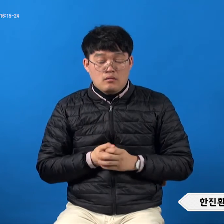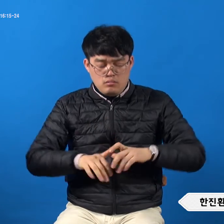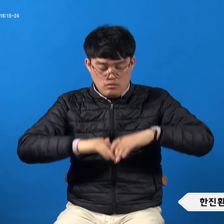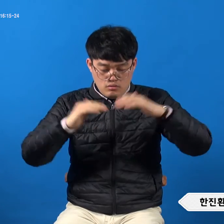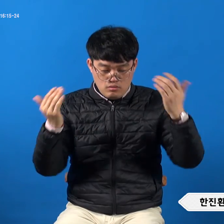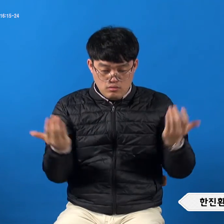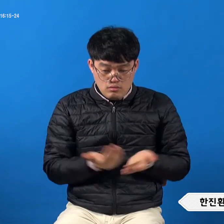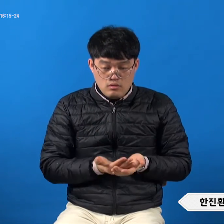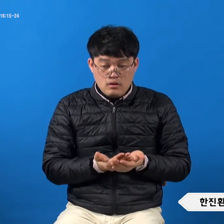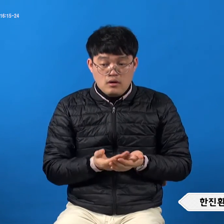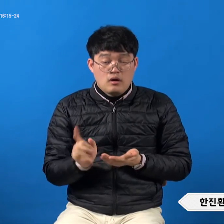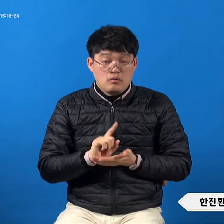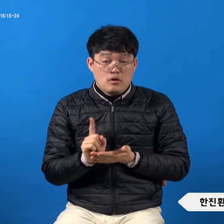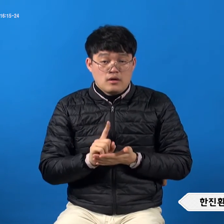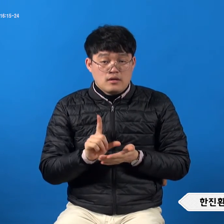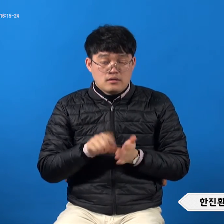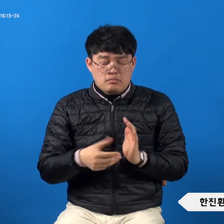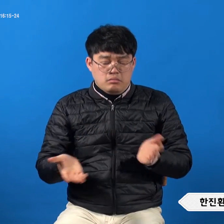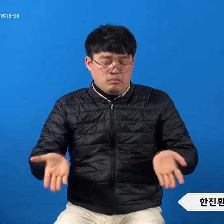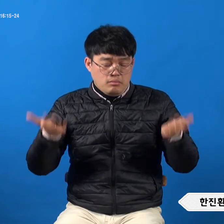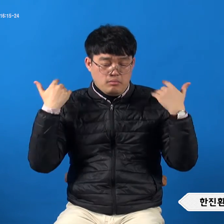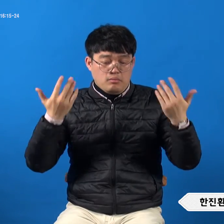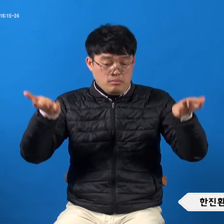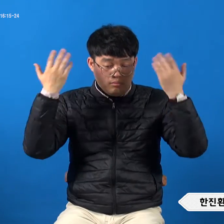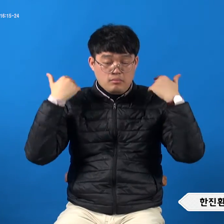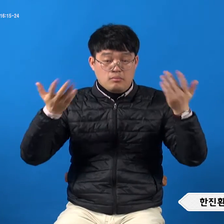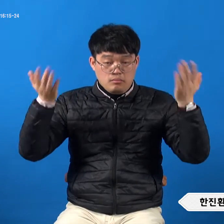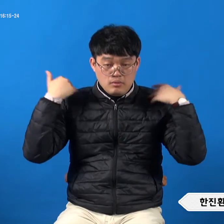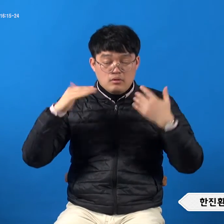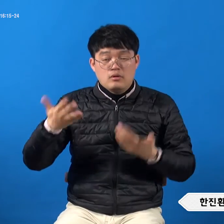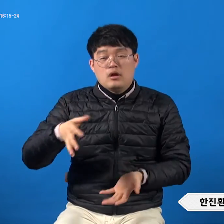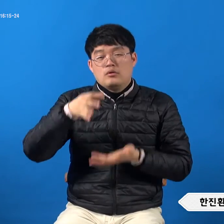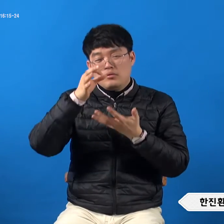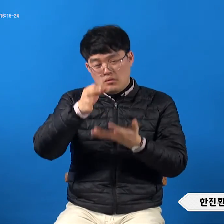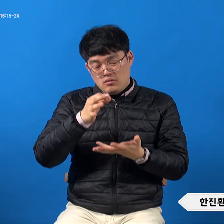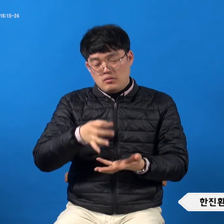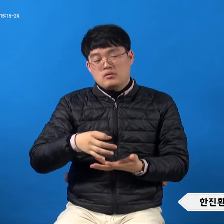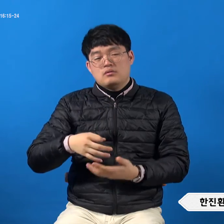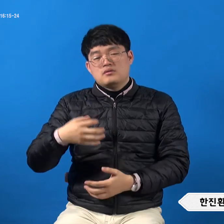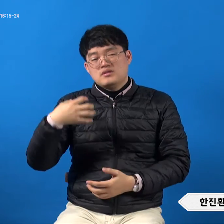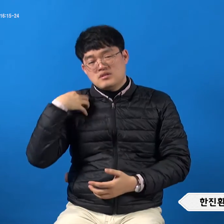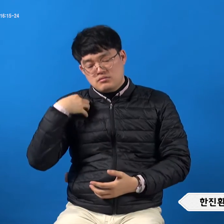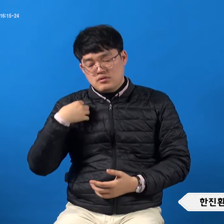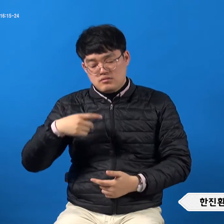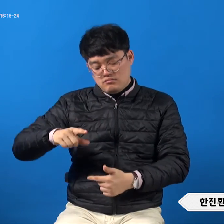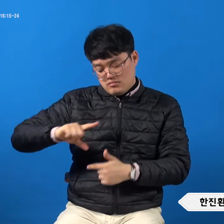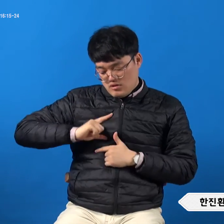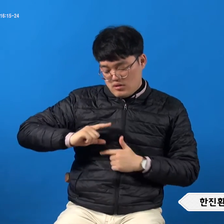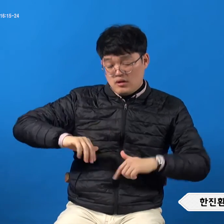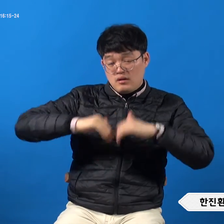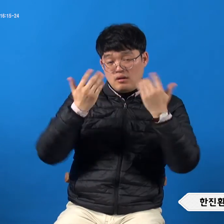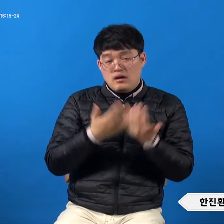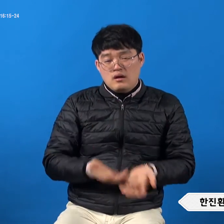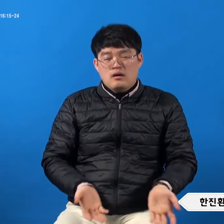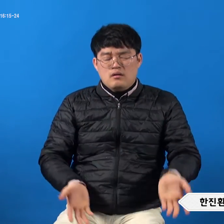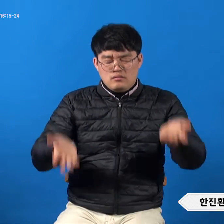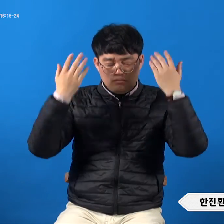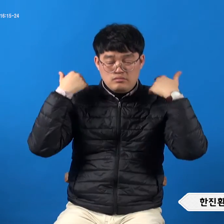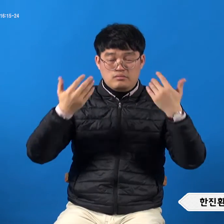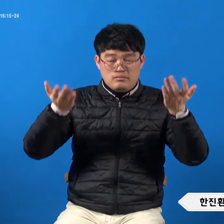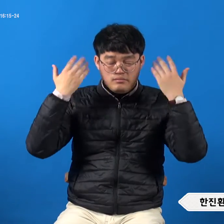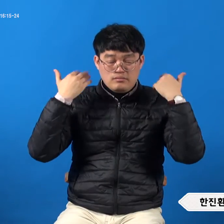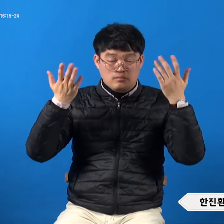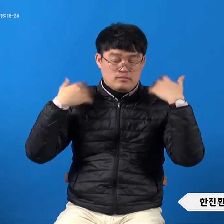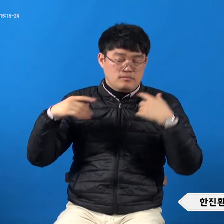모든 것이 그렇게 빨리 지나갈 것입니다. 돈도 지위도 명예도 다 그렇게